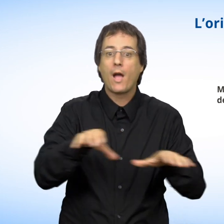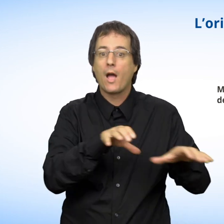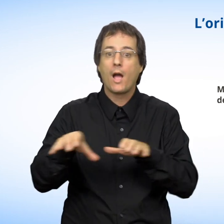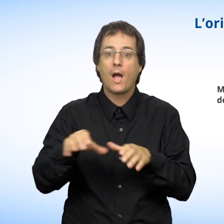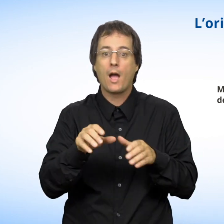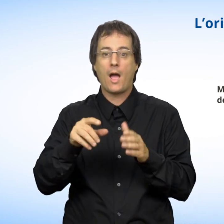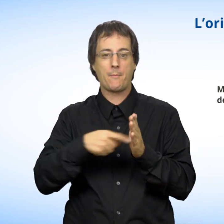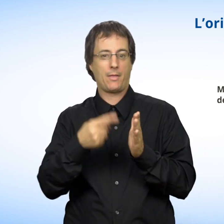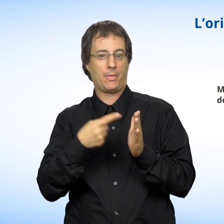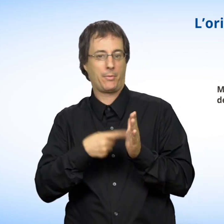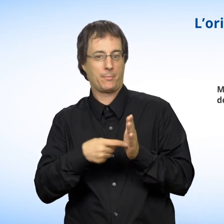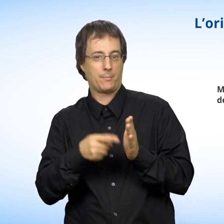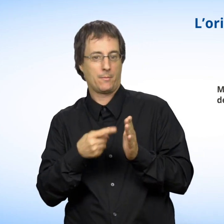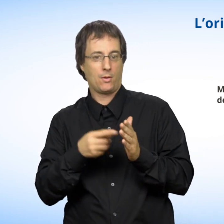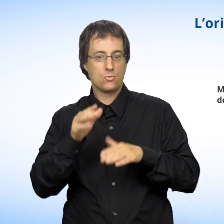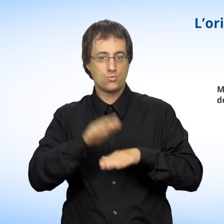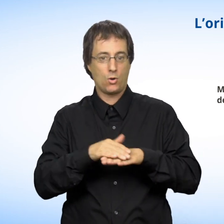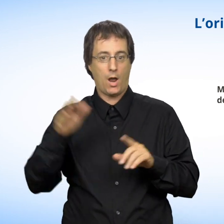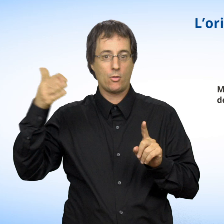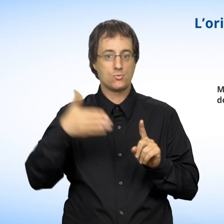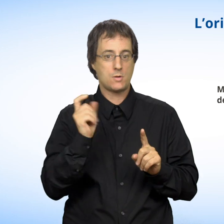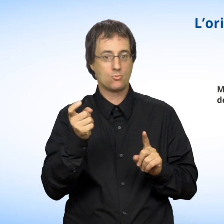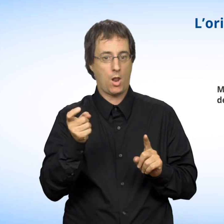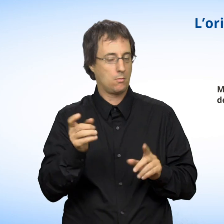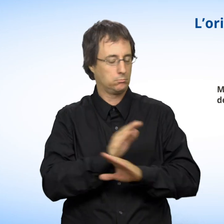votre orientation sexuelle réelle ou